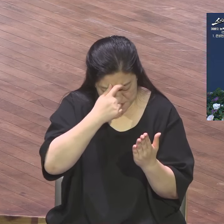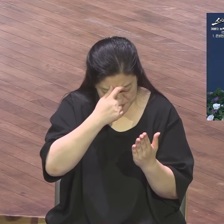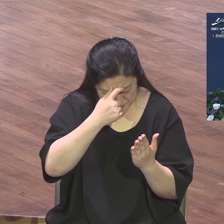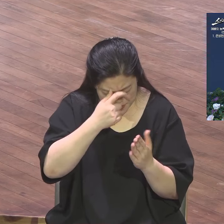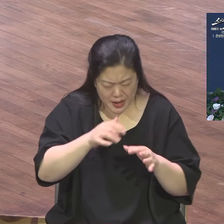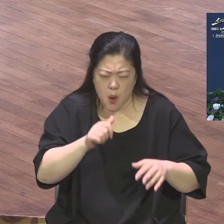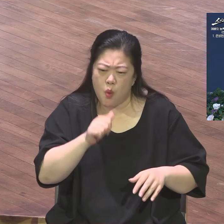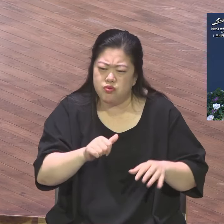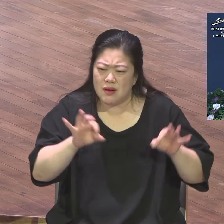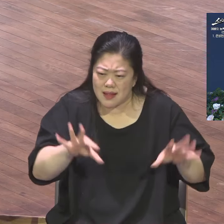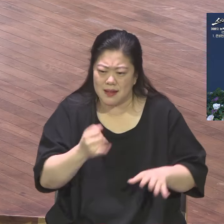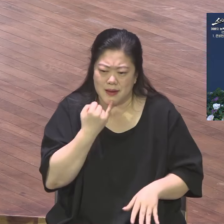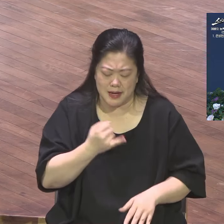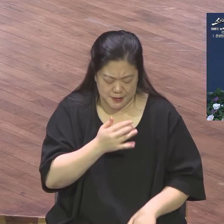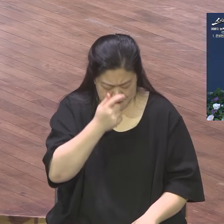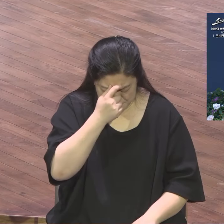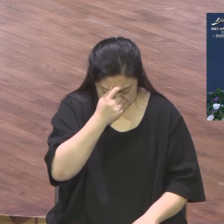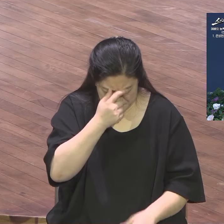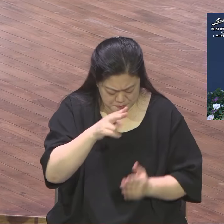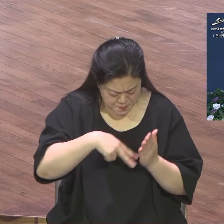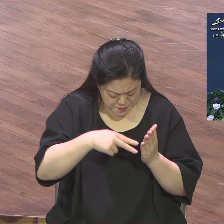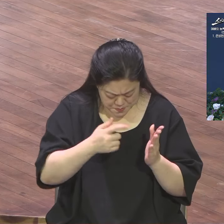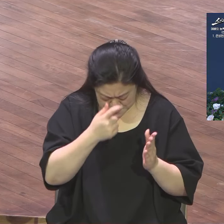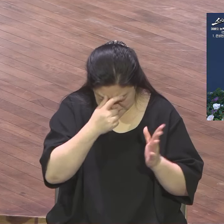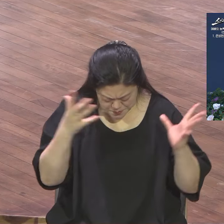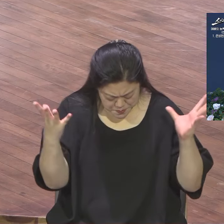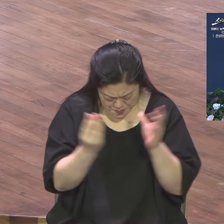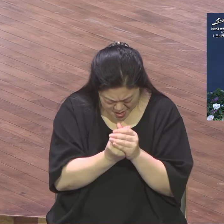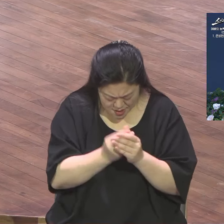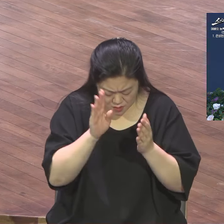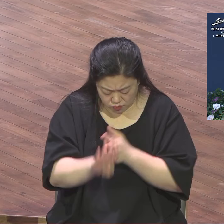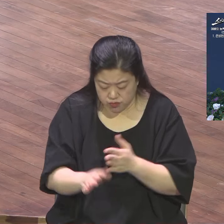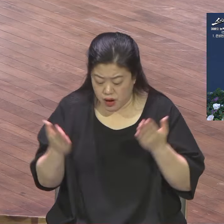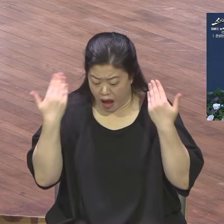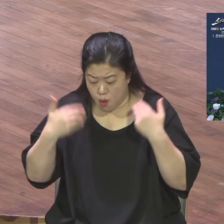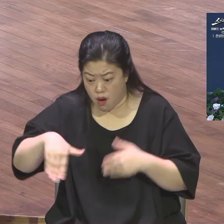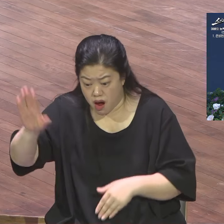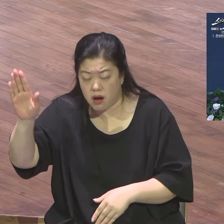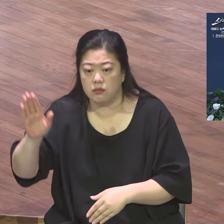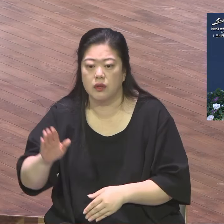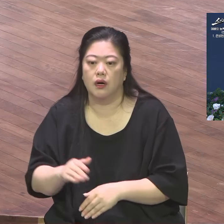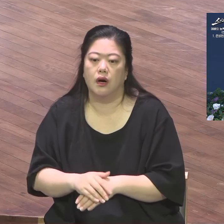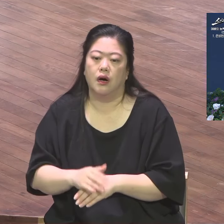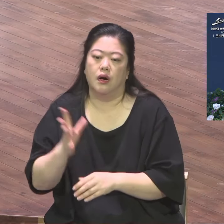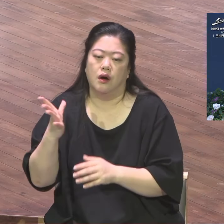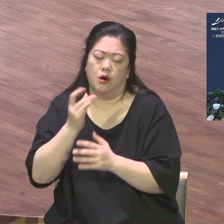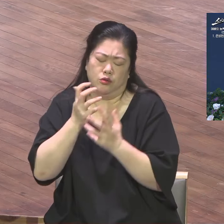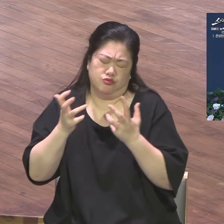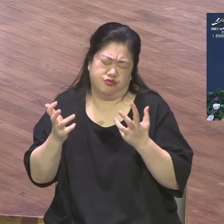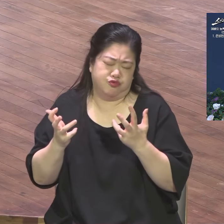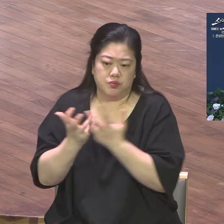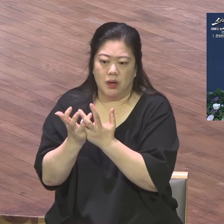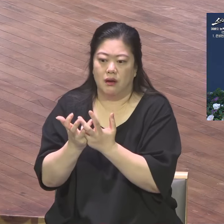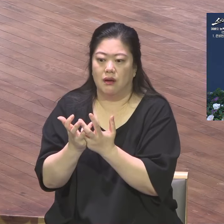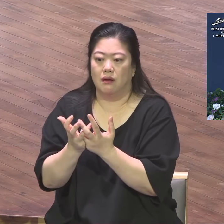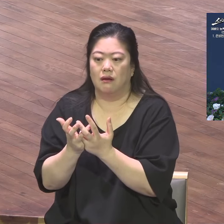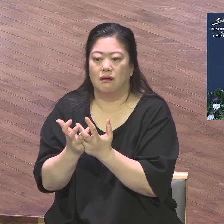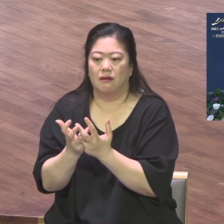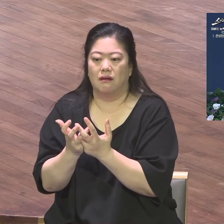오직 그리스도, 오직 하나님 나라, 오직 성전과 열 번 팍. 이 시작하기면 끝나니까. 아멘.